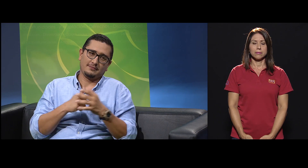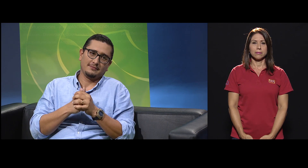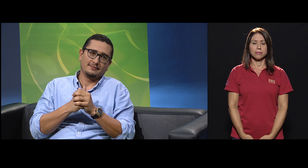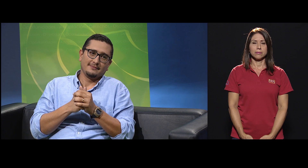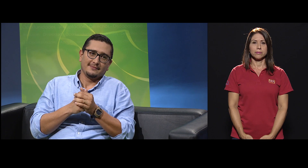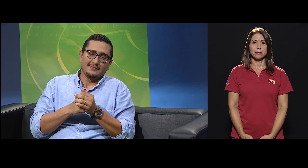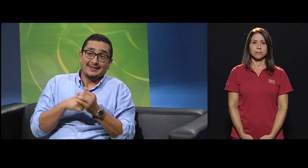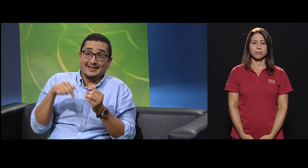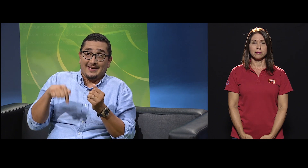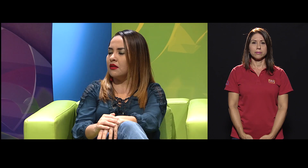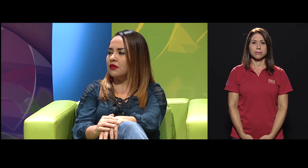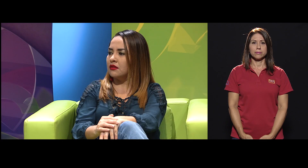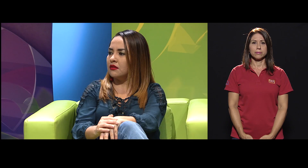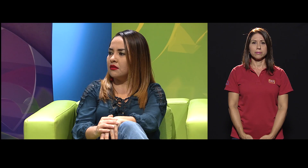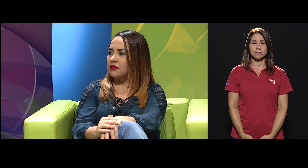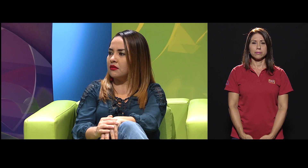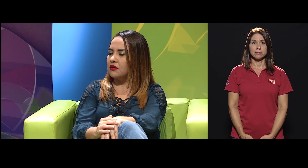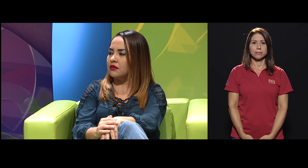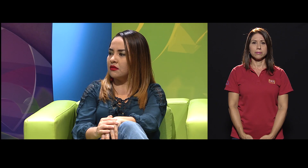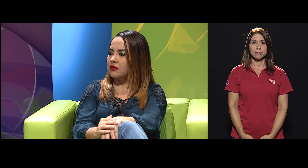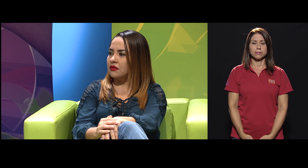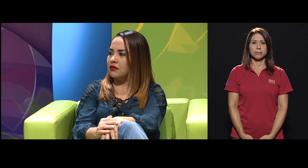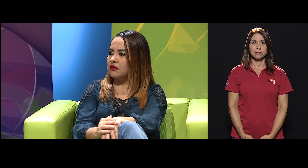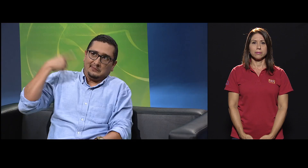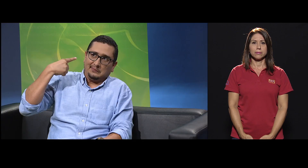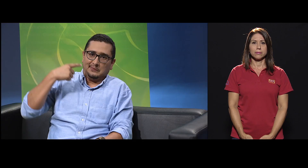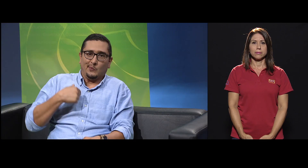de las personas sordas.